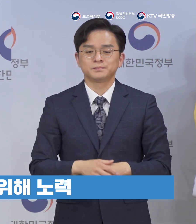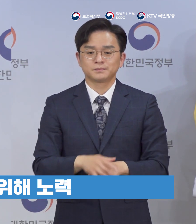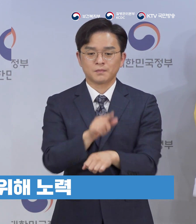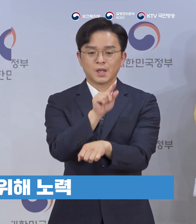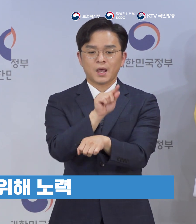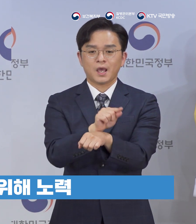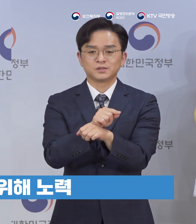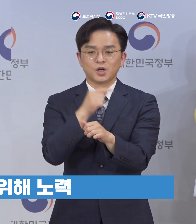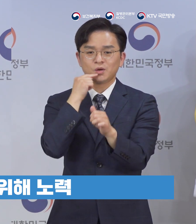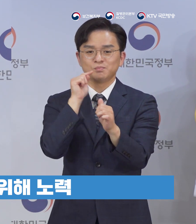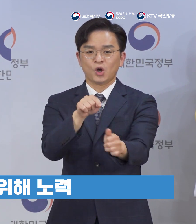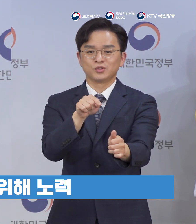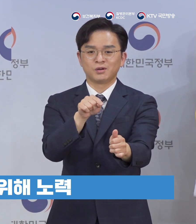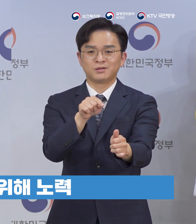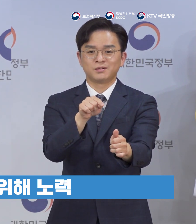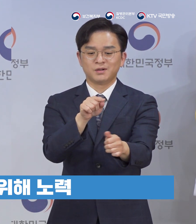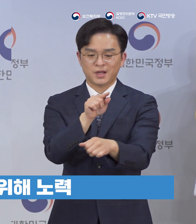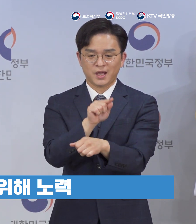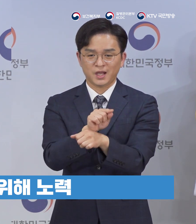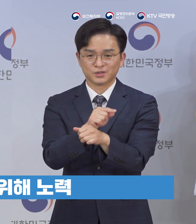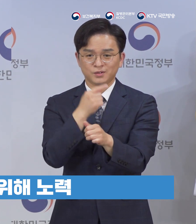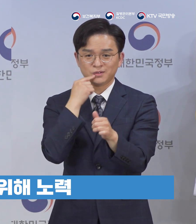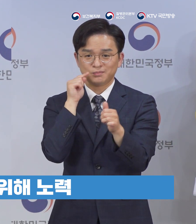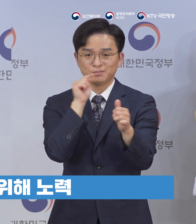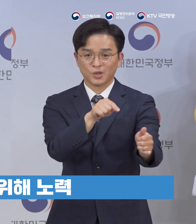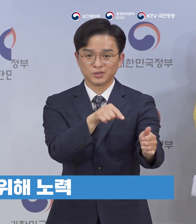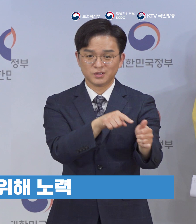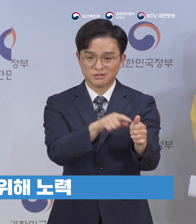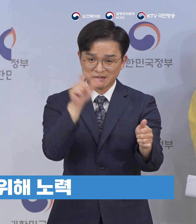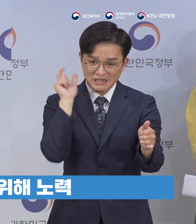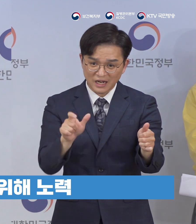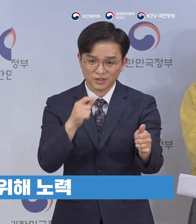지금 이제 계속해서 강화를 하고 있습니다. 따라서